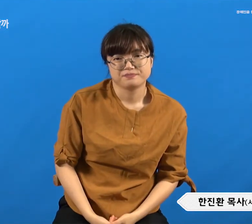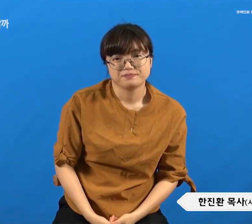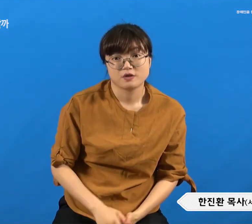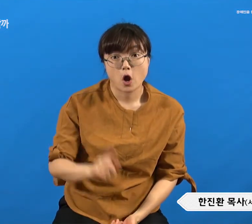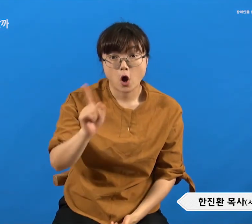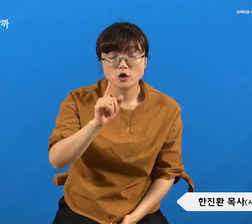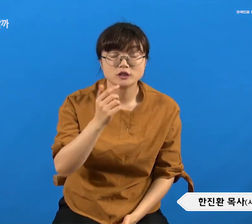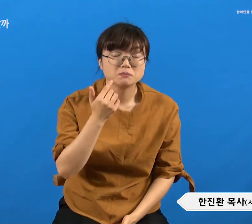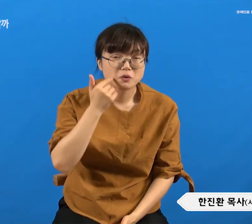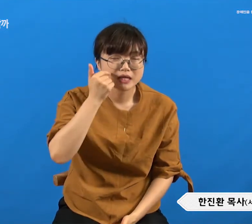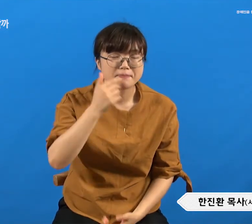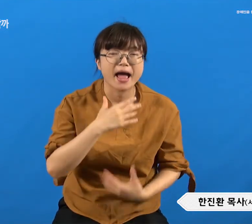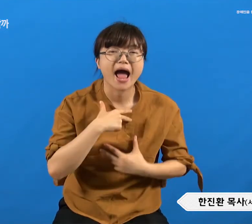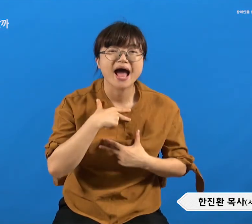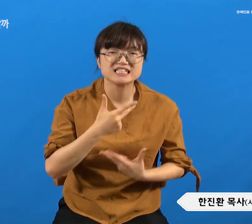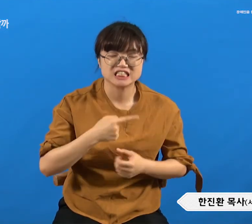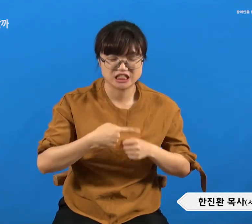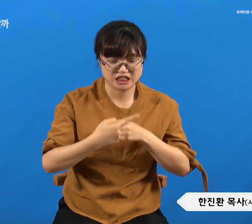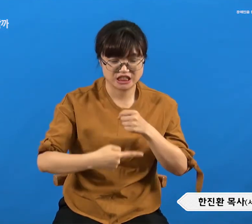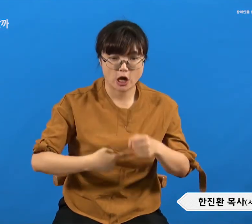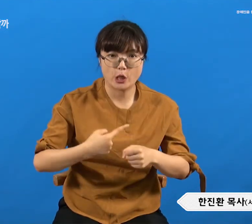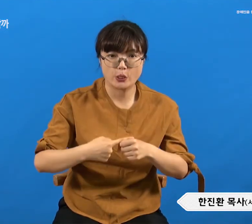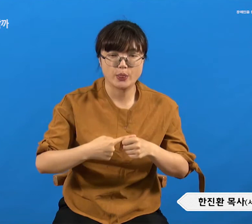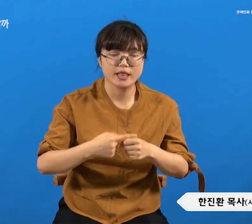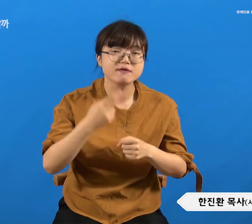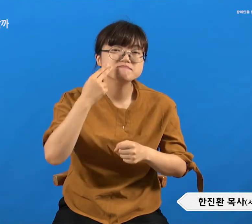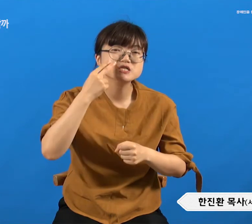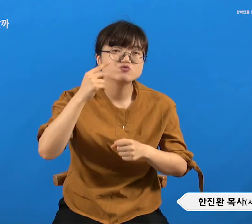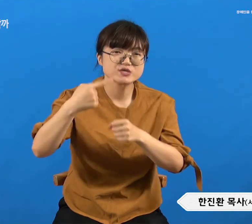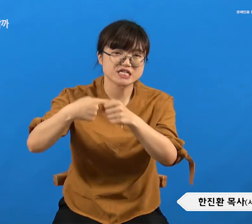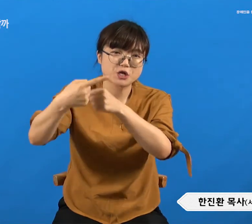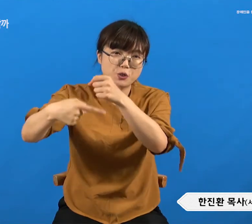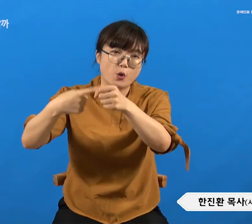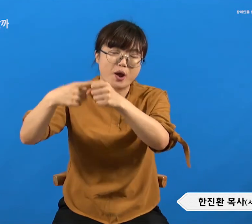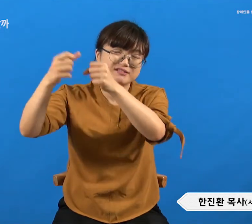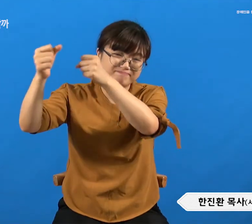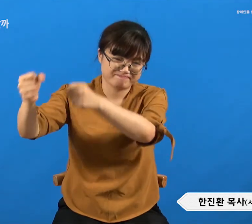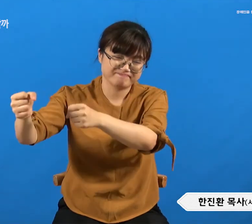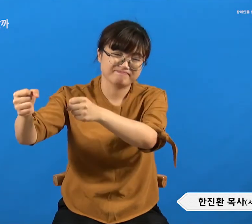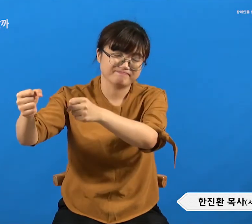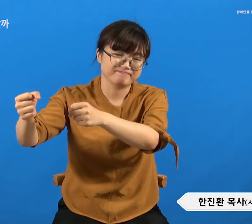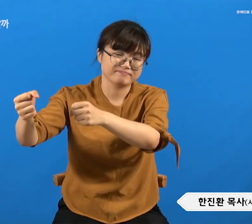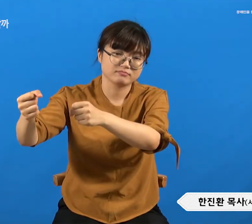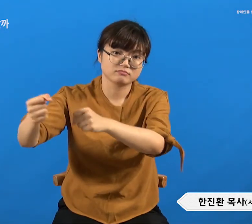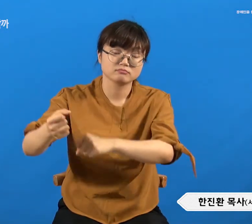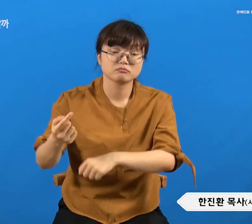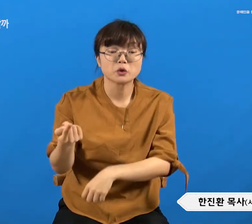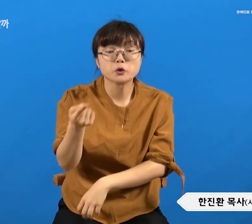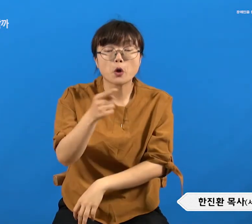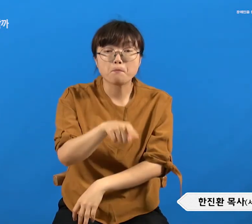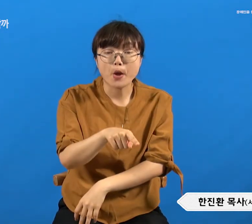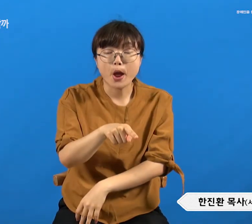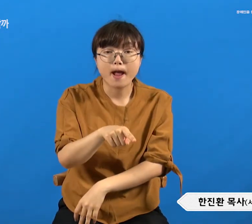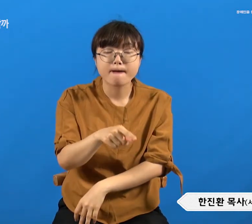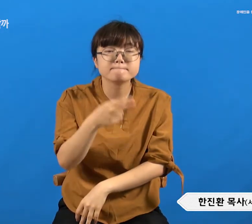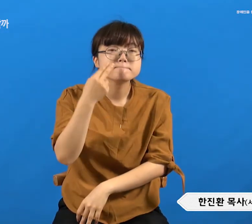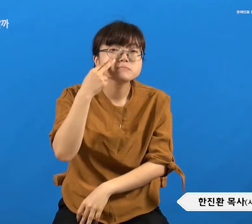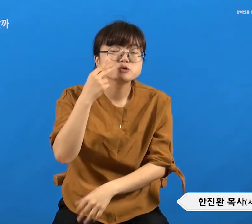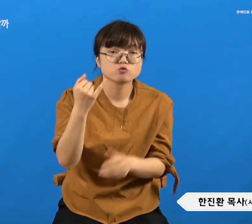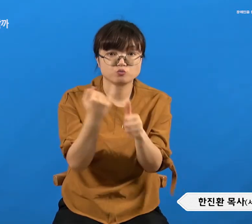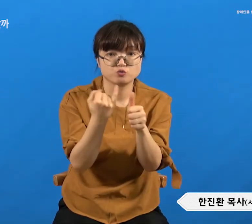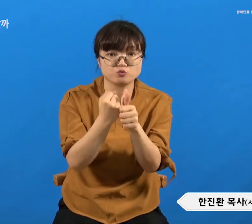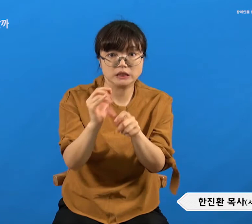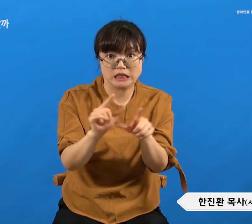어떤 목사님이 안식년을 맞아서 1년 미국에 체류를 했습니다. 그런데 옆에 미국 사람